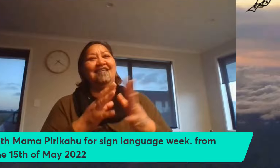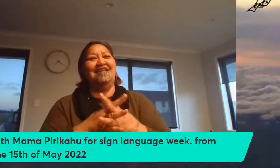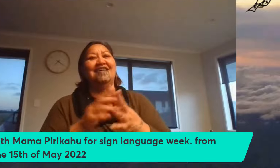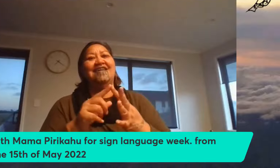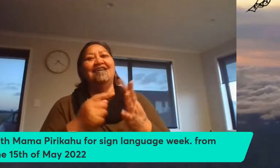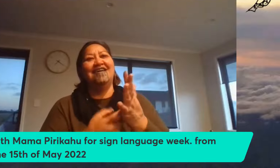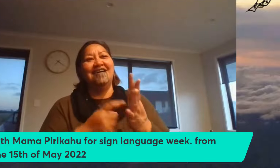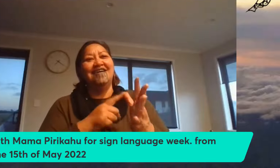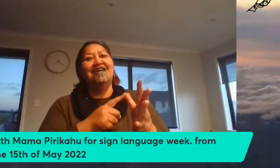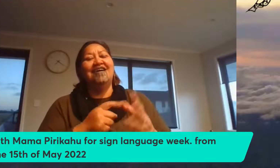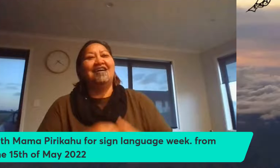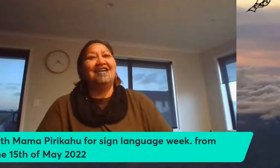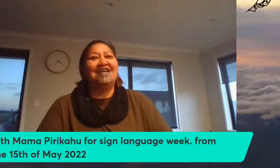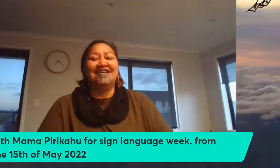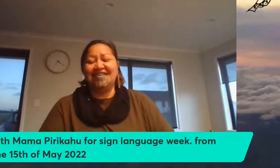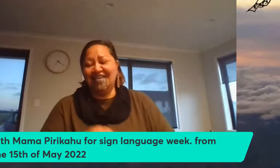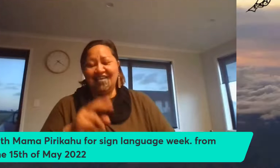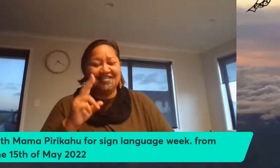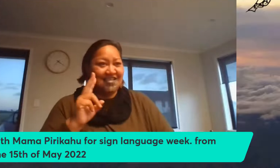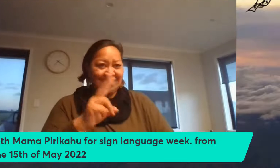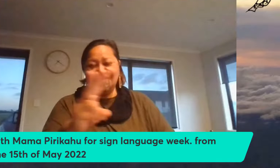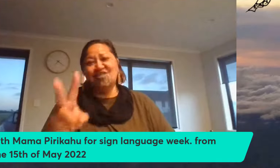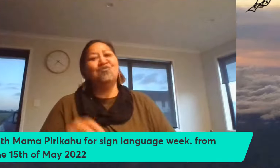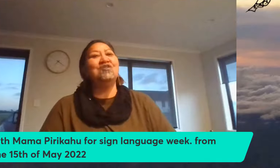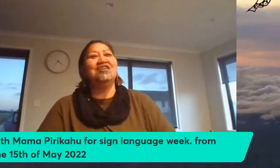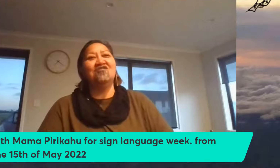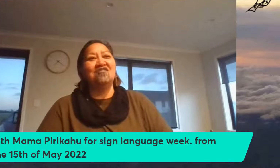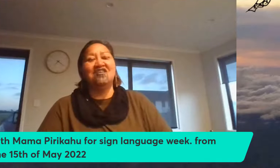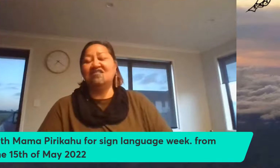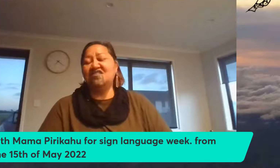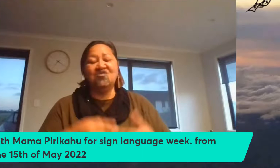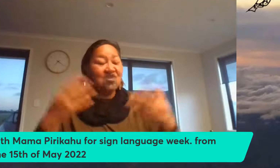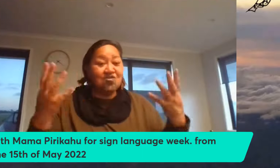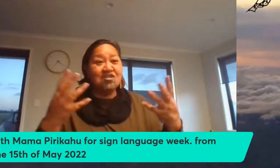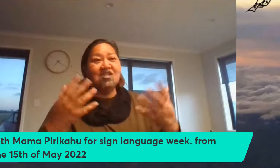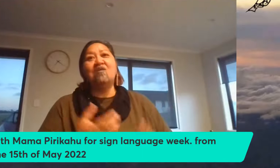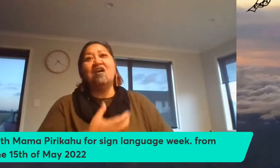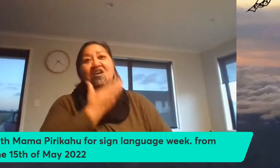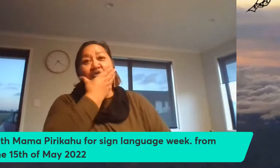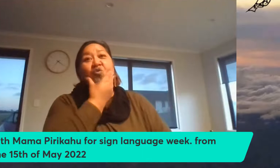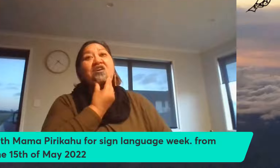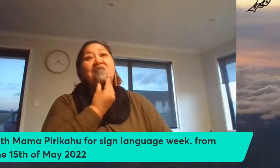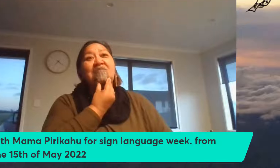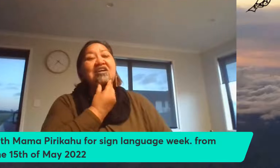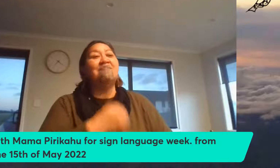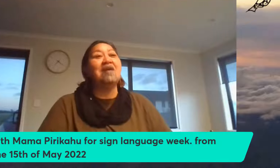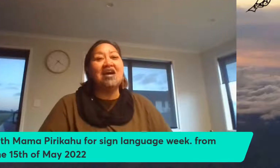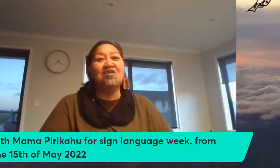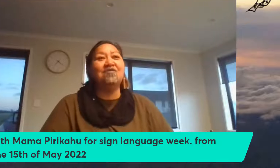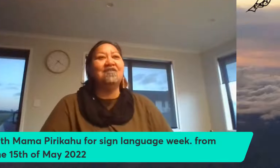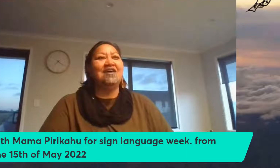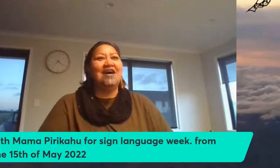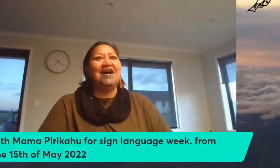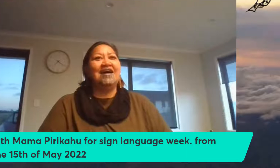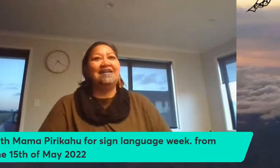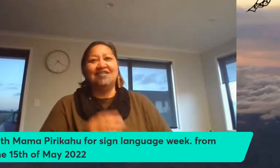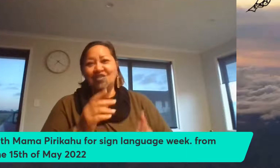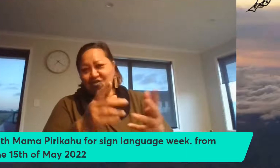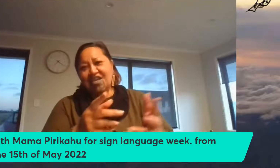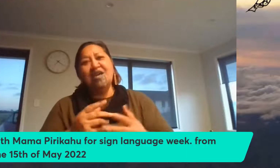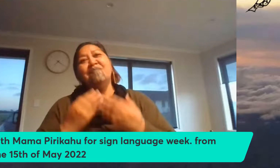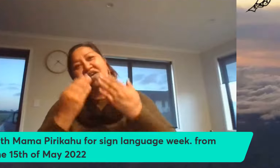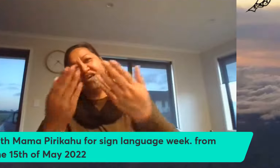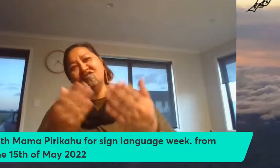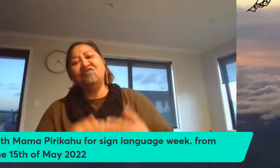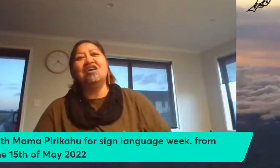nei. Ana ki te kitea koe i oia te nuingo te wā kuia me tana pāau. Ki